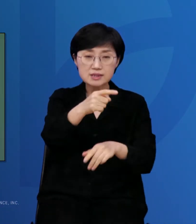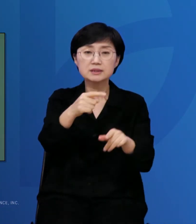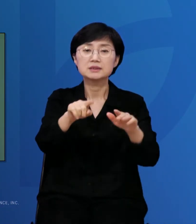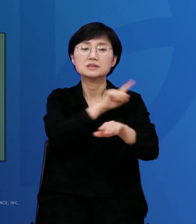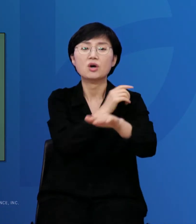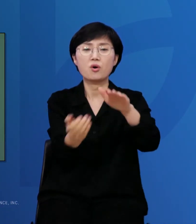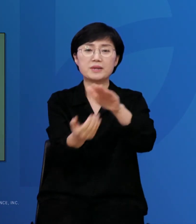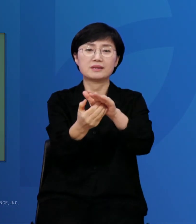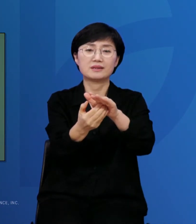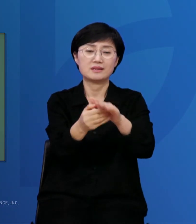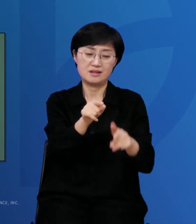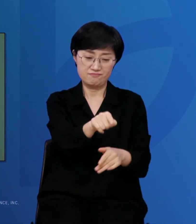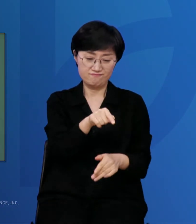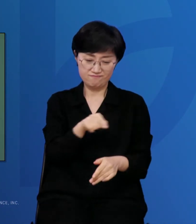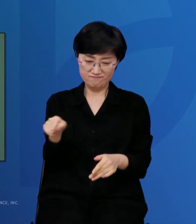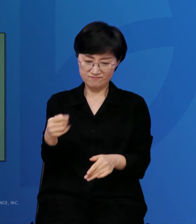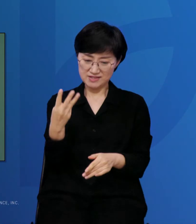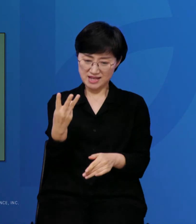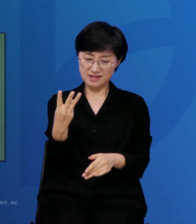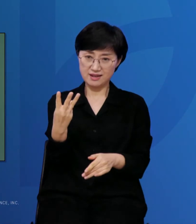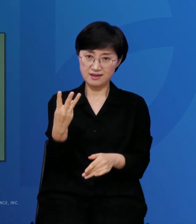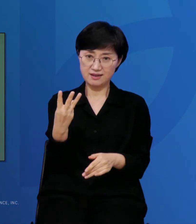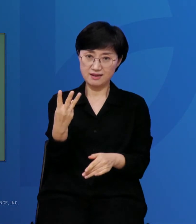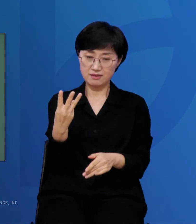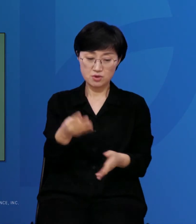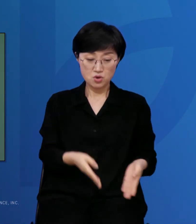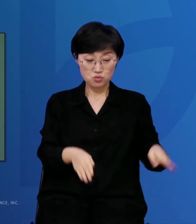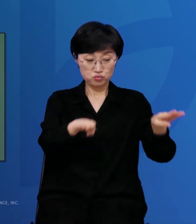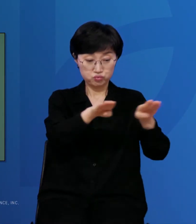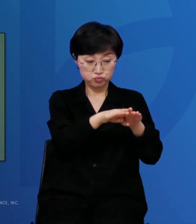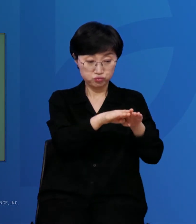섬이시라고这个就是237就是治愈就是顶峰 이거는 시설이 없으면 도저히 할 수가 없는 거예요.